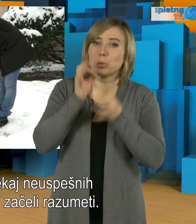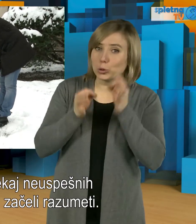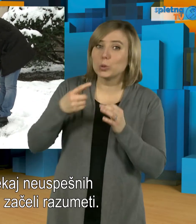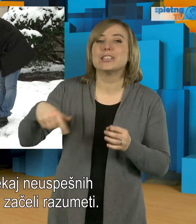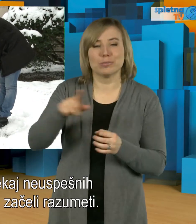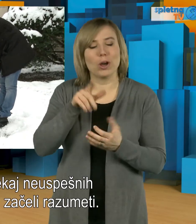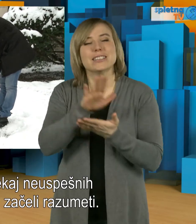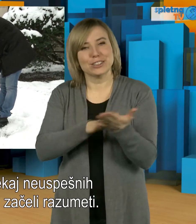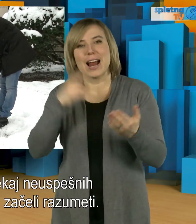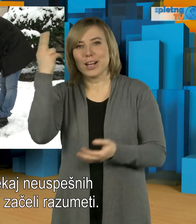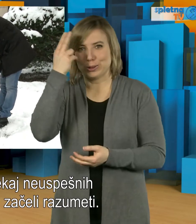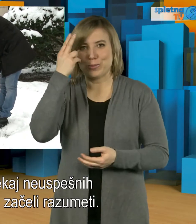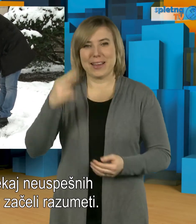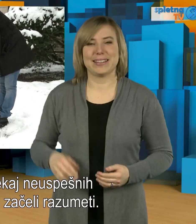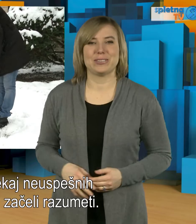začeli razumeti.